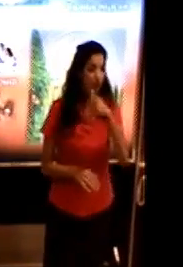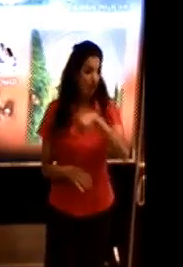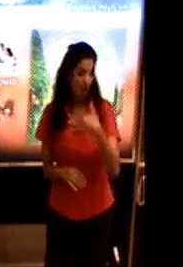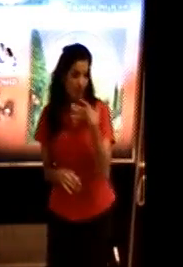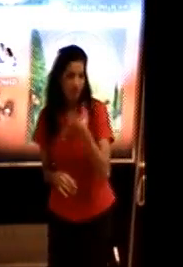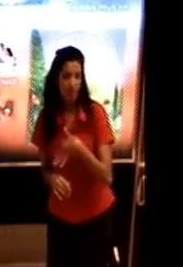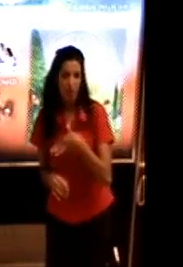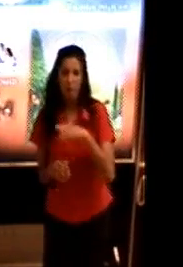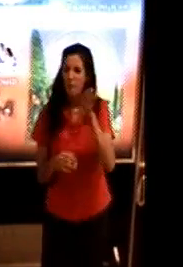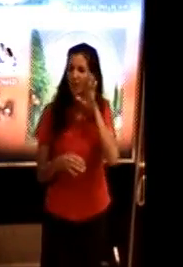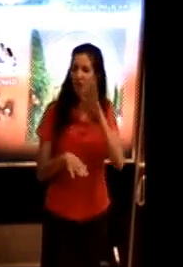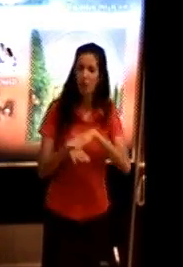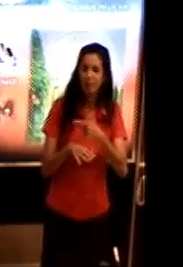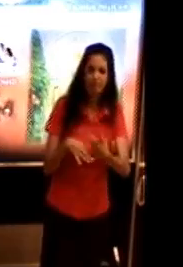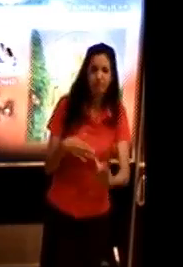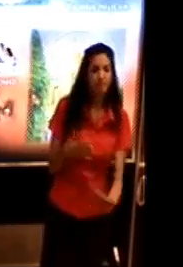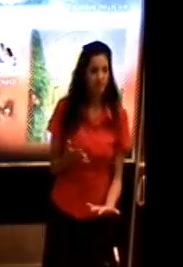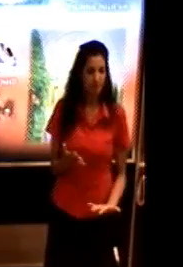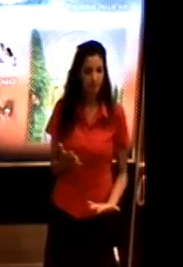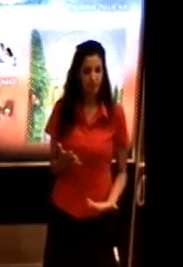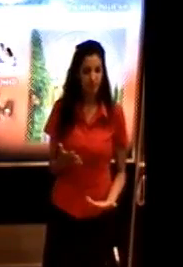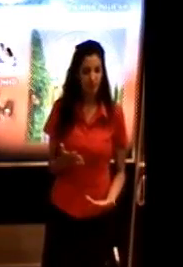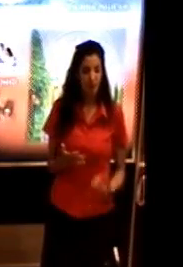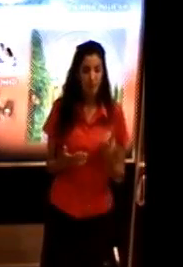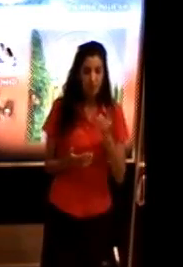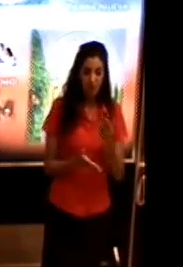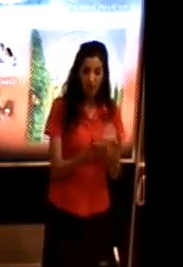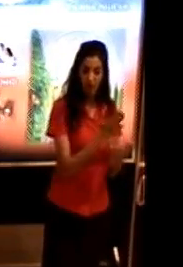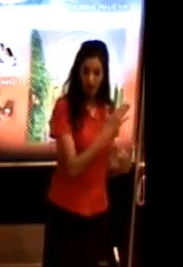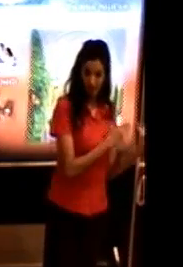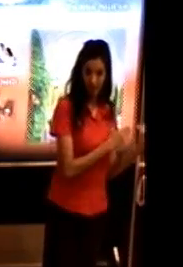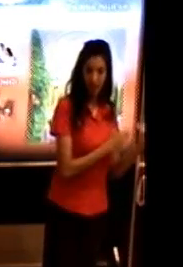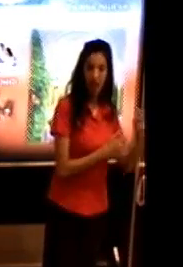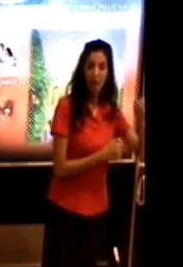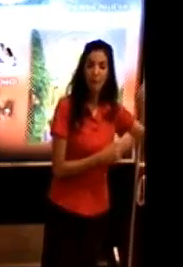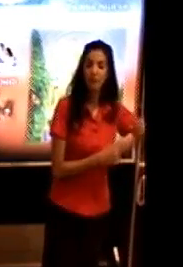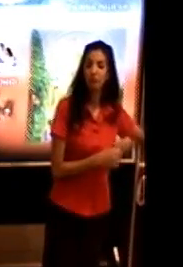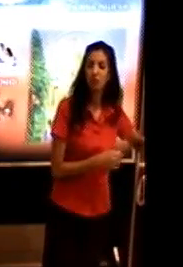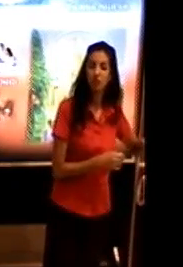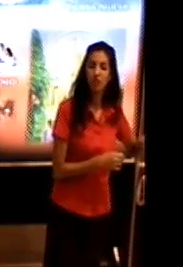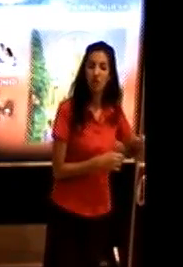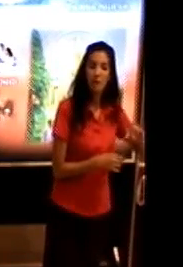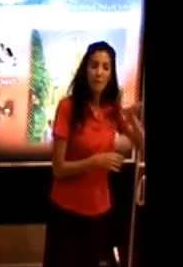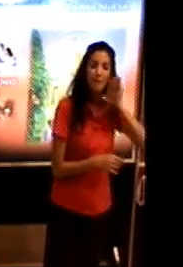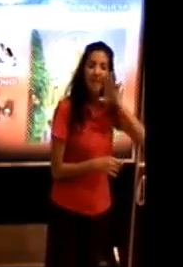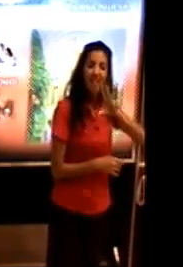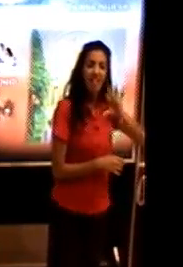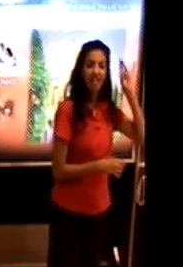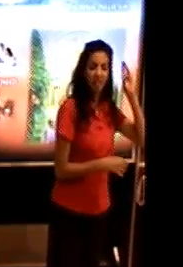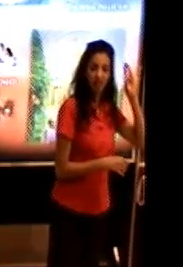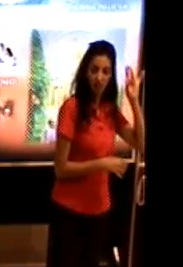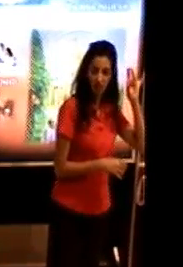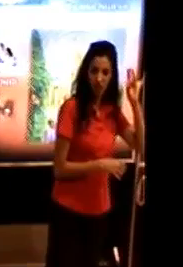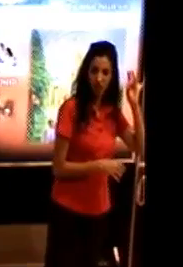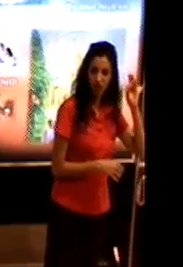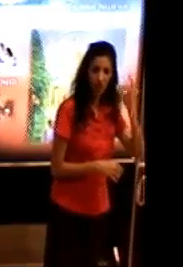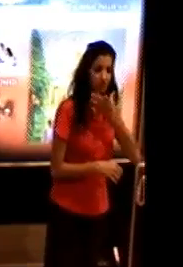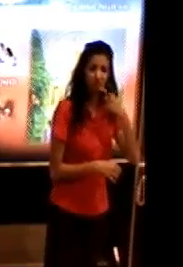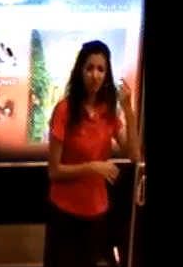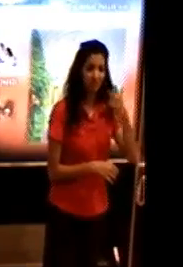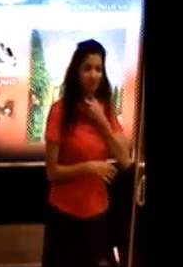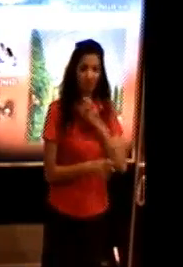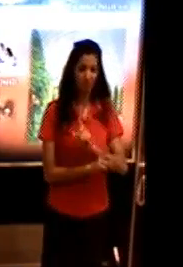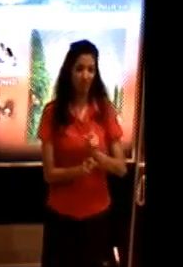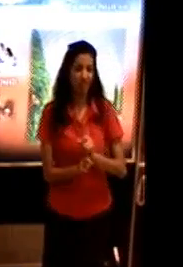pecado. Desgraciadamente el hombre decidió pecar, Dios no quería que pasemos por esta experiencia.